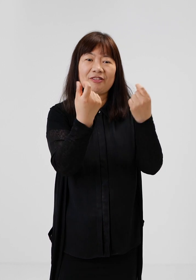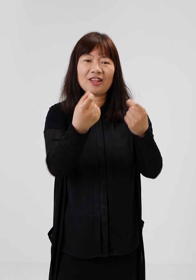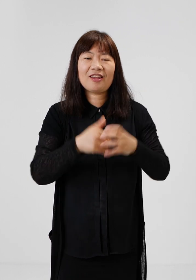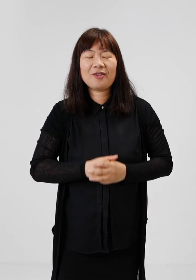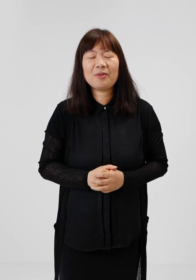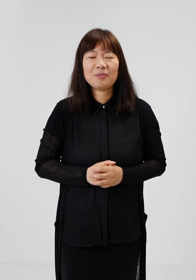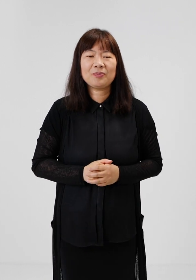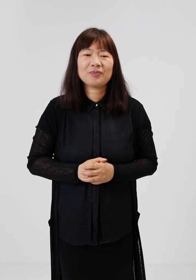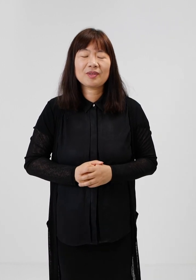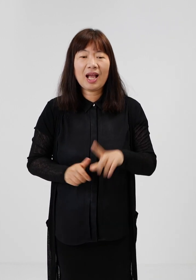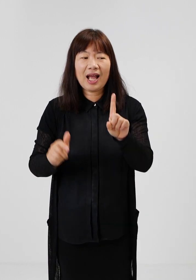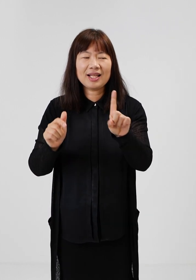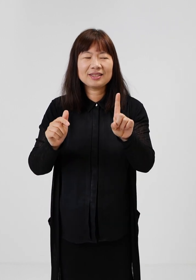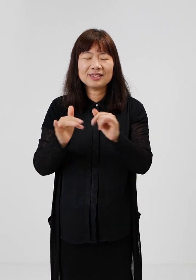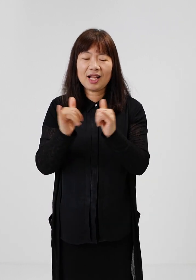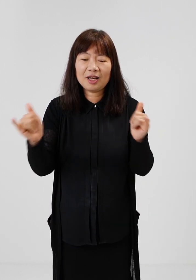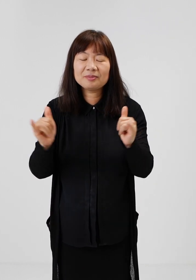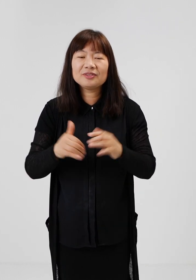어떤 청년은